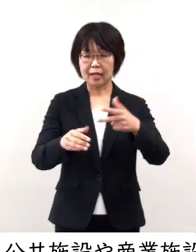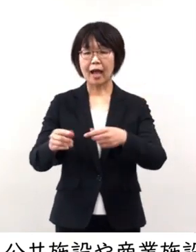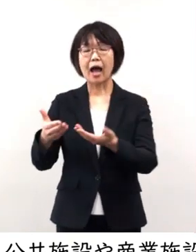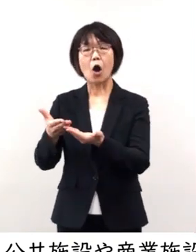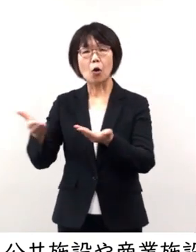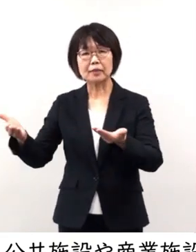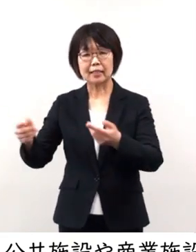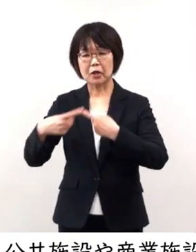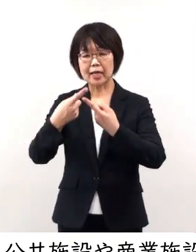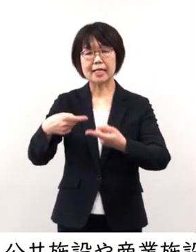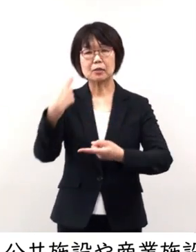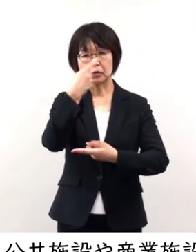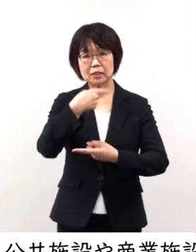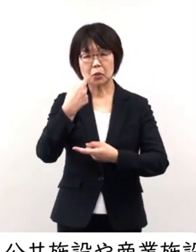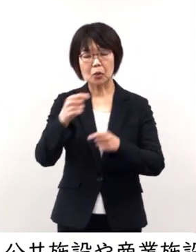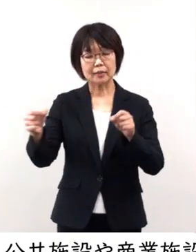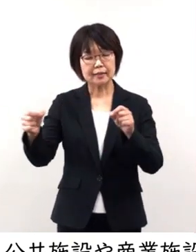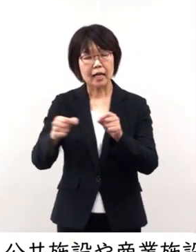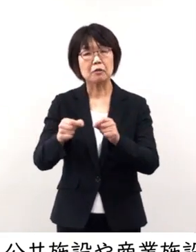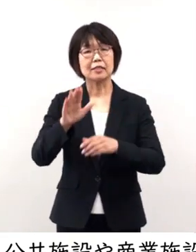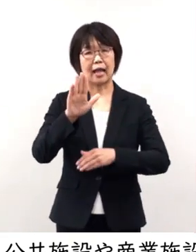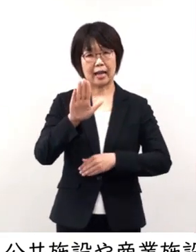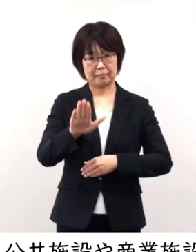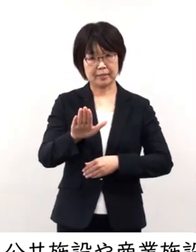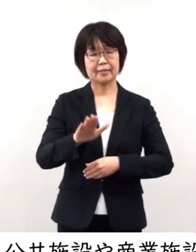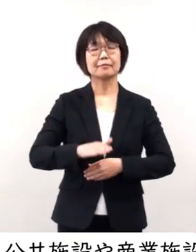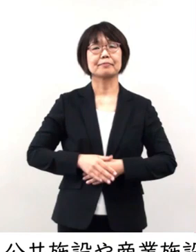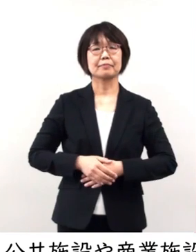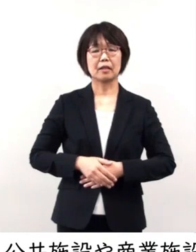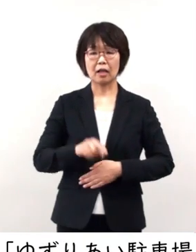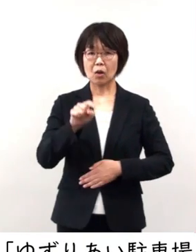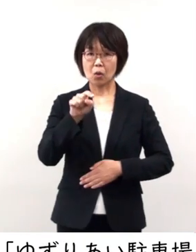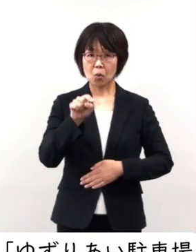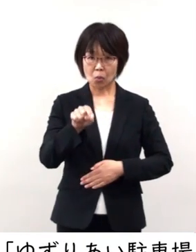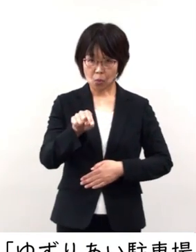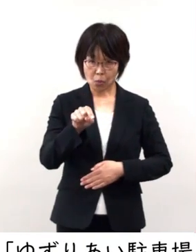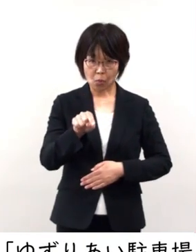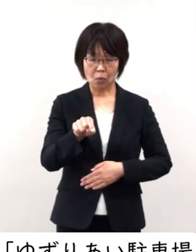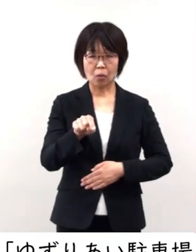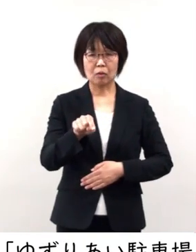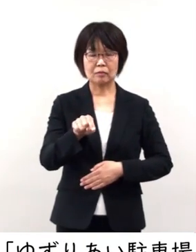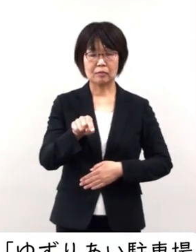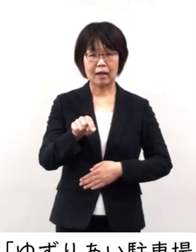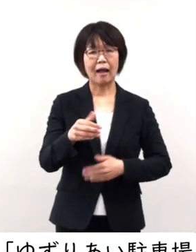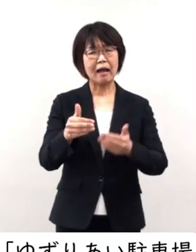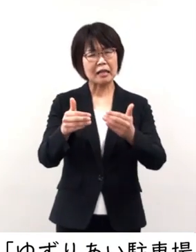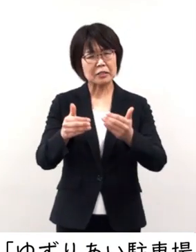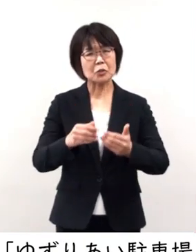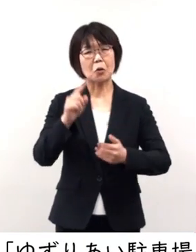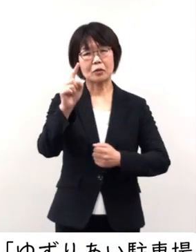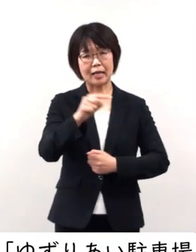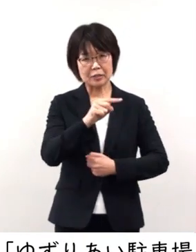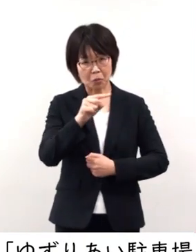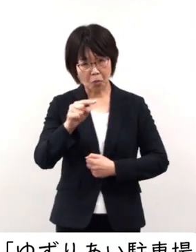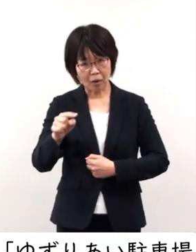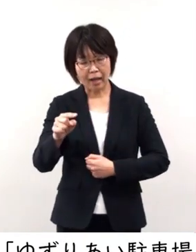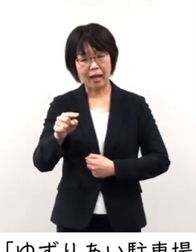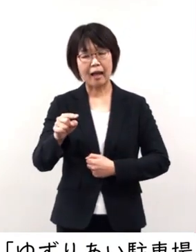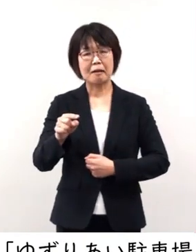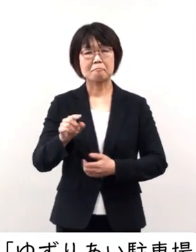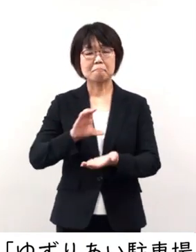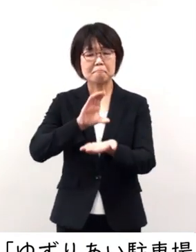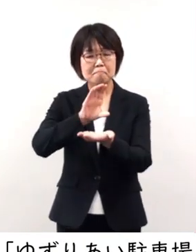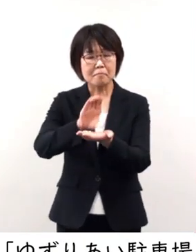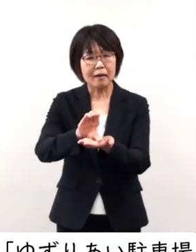物に近い場所に設置している駐車スペースです。ゆずり合い駐車場を本当に必要とする人